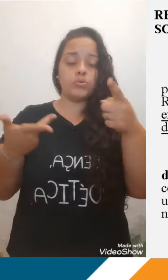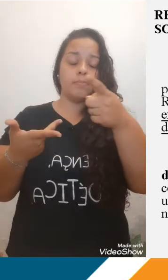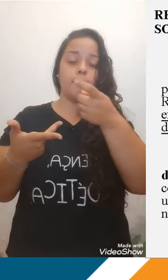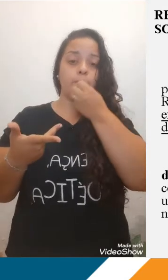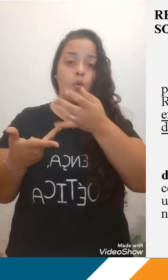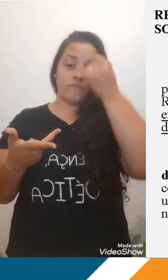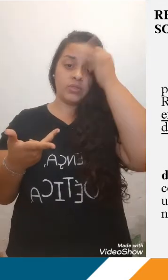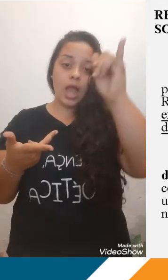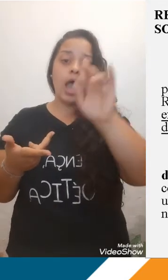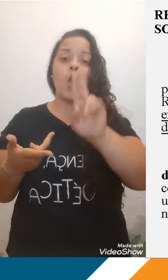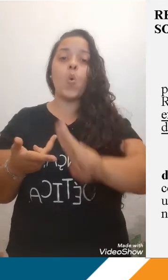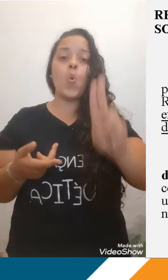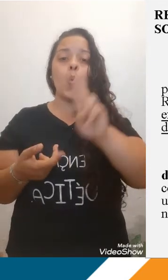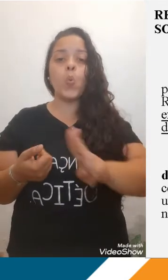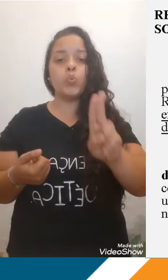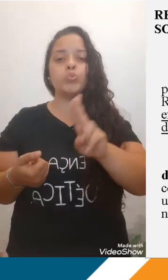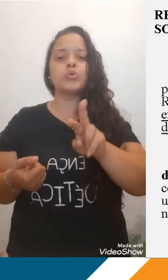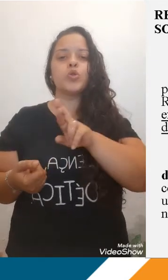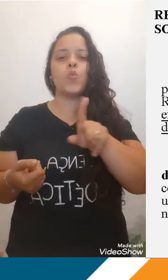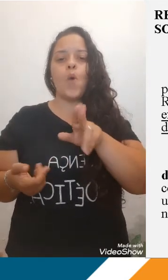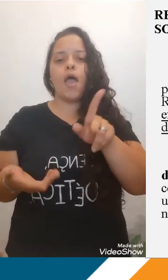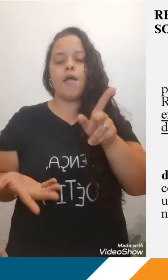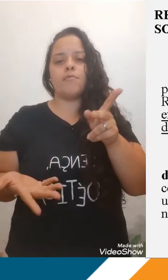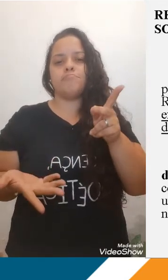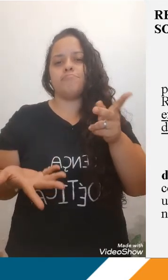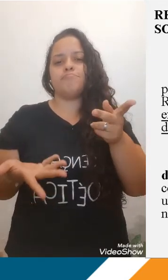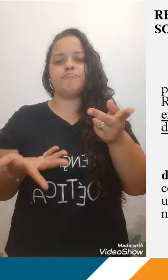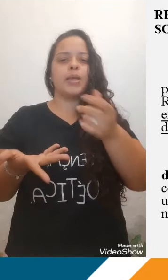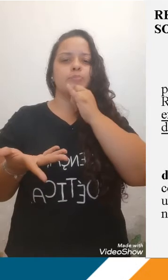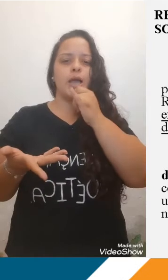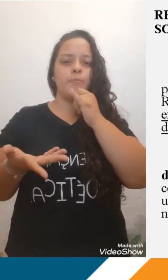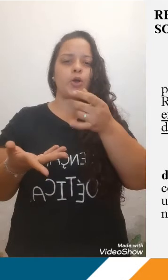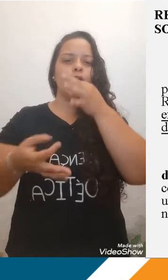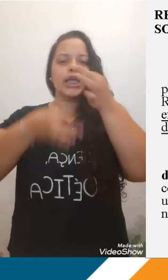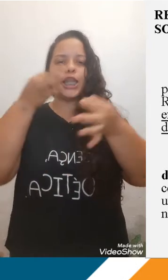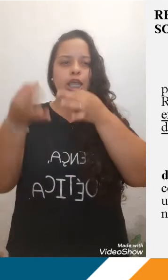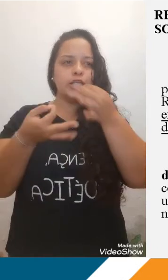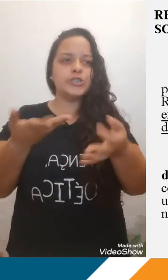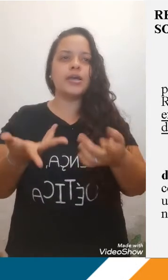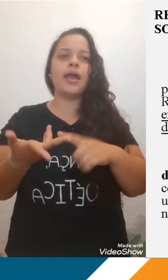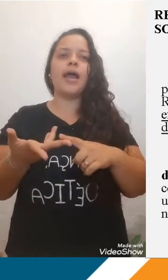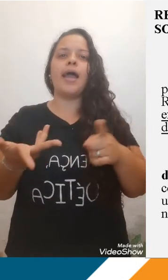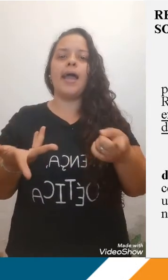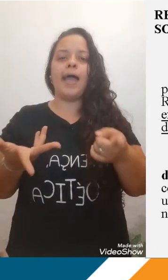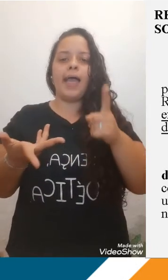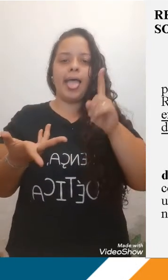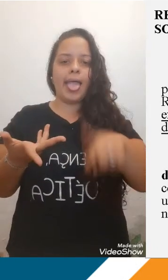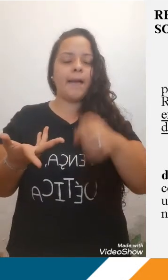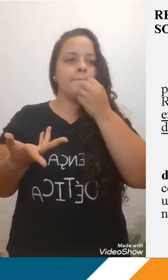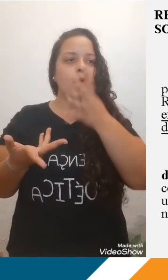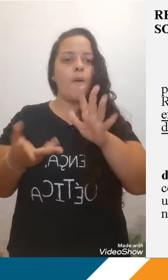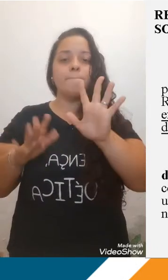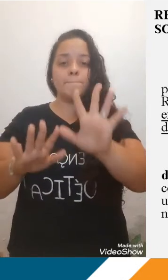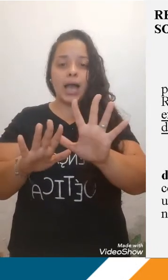gente, é o uso de repertórios que não são legitimados. Ou seja, uma crítica que é bem fundamentada, mas